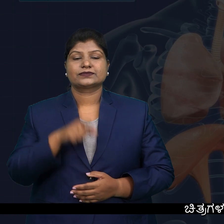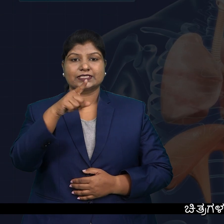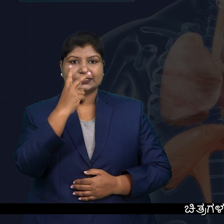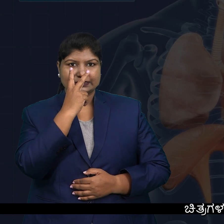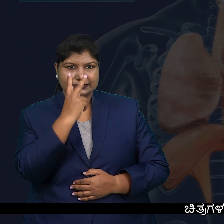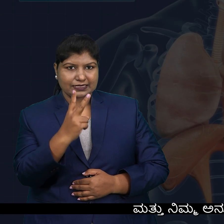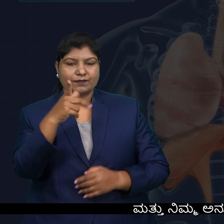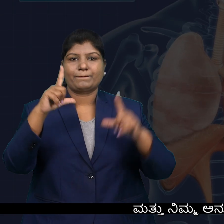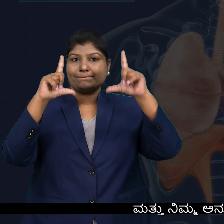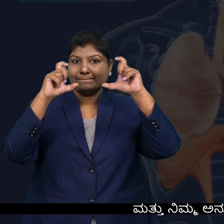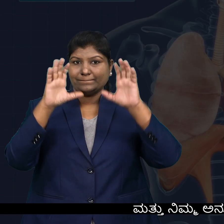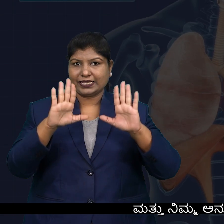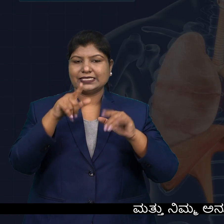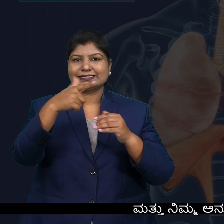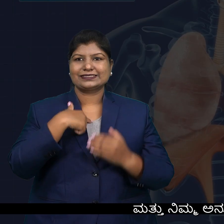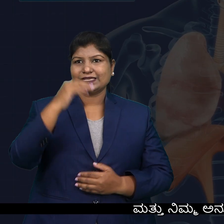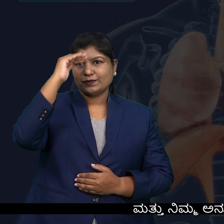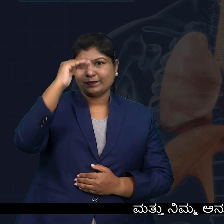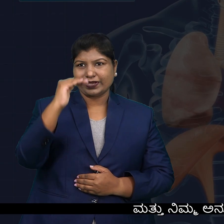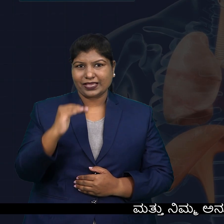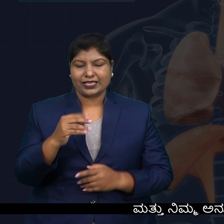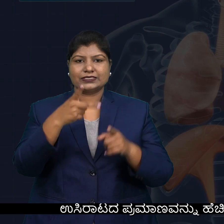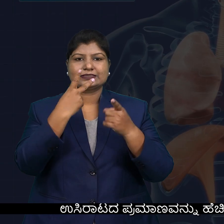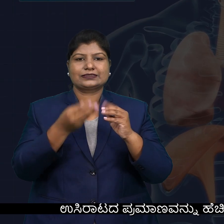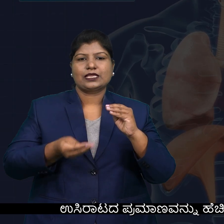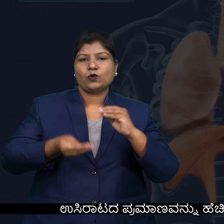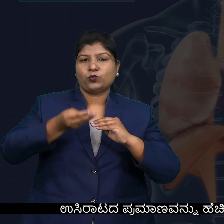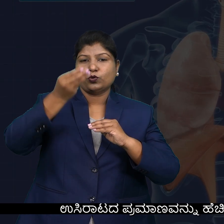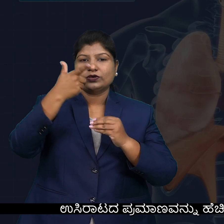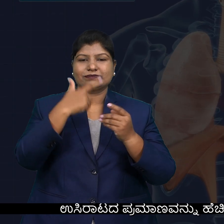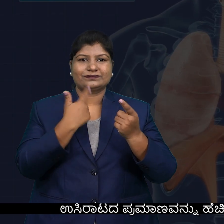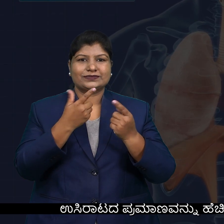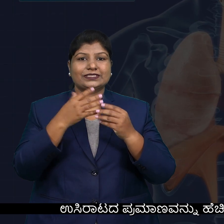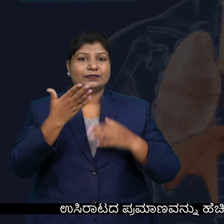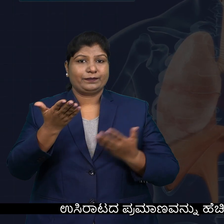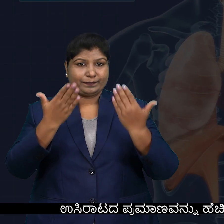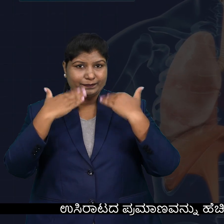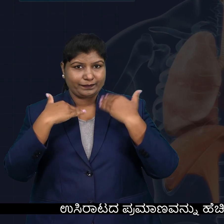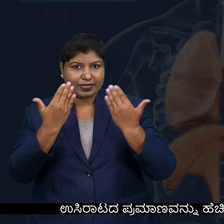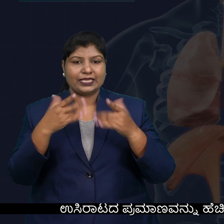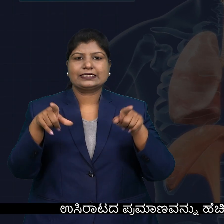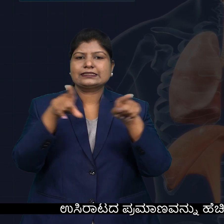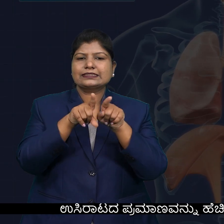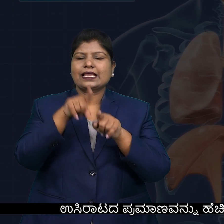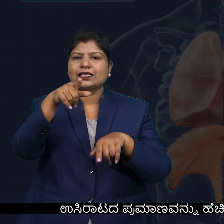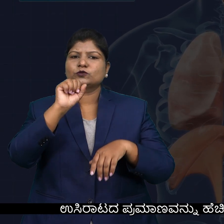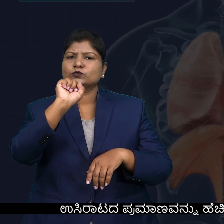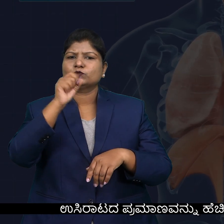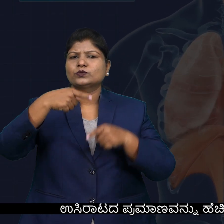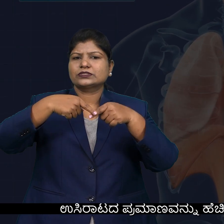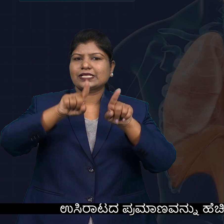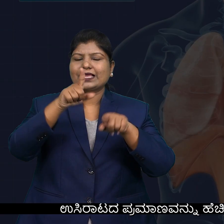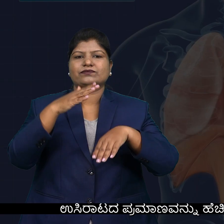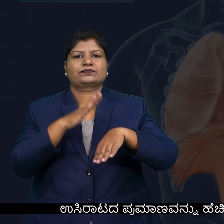ಚಿತ್ರಗಳನ್ನು ಗಮನಿಸಿ ಮತ್ತು ನಿಮ್ಮ ಅನುಭವಕ್ಕೆ ಅನುಗುಣವಾಗಿ ಉಸಿರಾಟದ ಪ್ರಮಾಣವನ್ನು ಹೆಚ್ಚಿಸುವ ಕ್ರಮದಲ್ಲಿ ಇರಿಸಲು ಪ್ರಯತ್ನಿಸಿ.